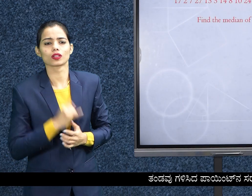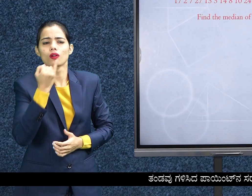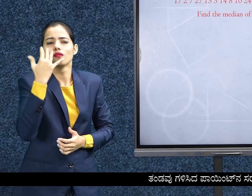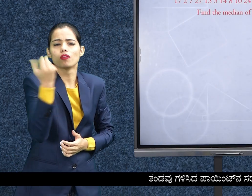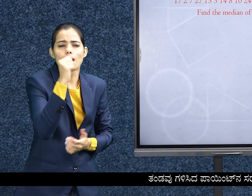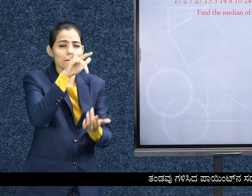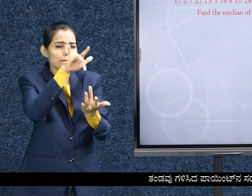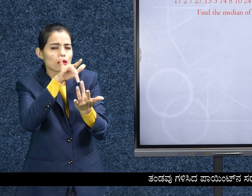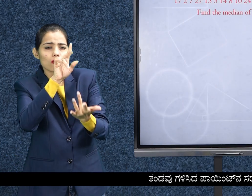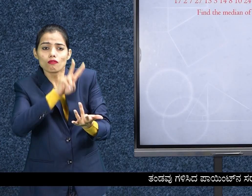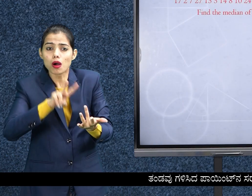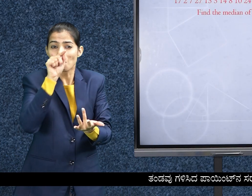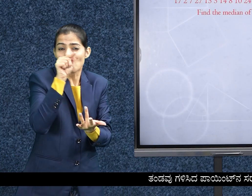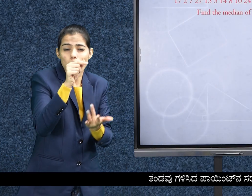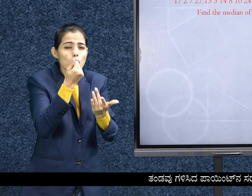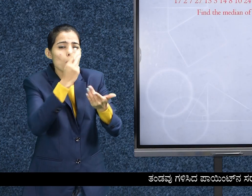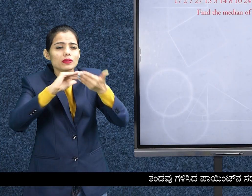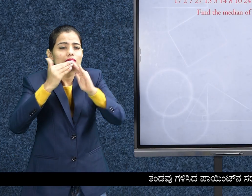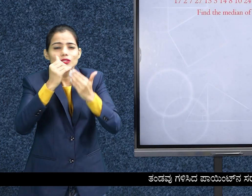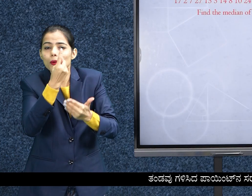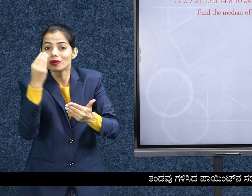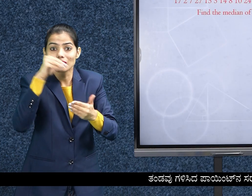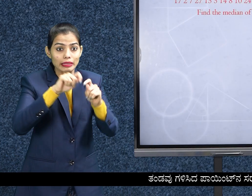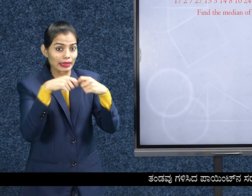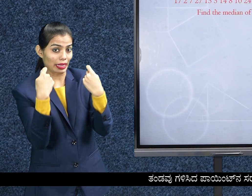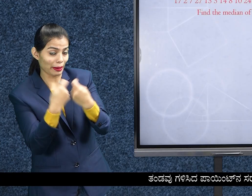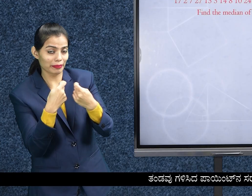17272715514810244810871828. ತಂಡವು ಗಳಿಸಿದ ಪಾಯಿಂಟ್ನ ಸರಾಸರಿಯನ್ನ ಹುಡುಕಿ.